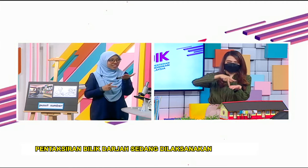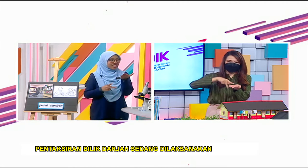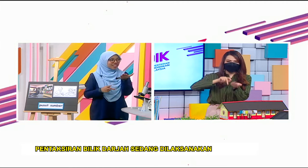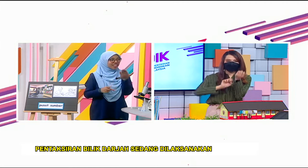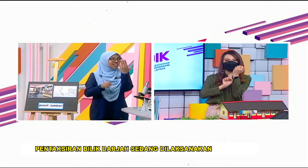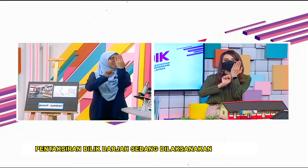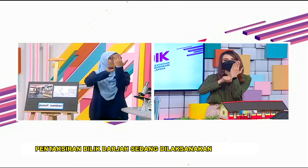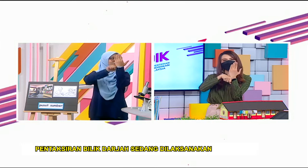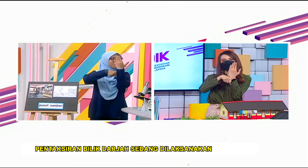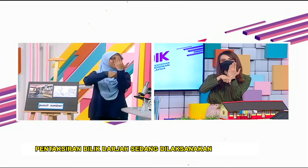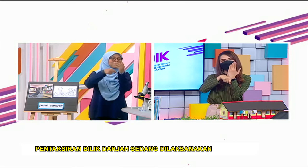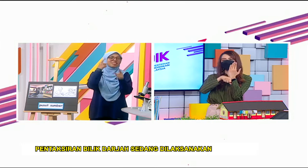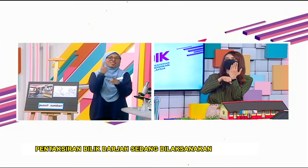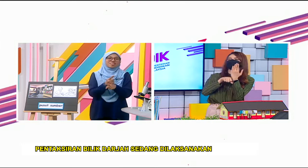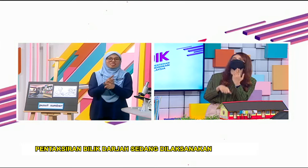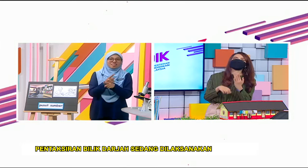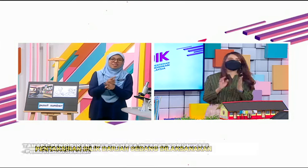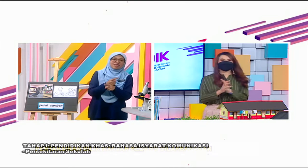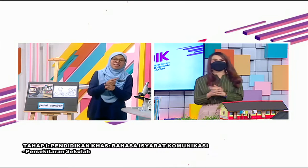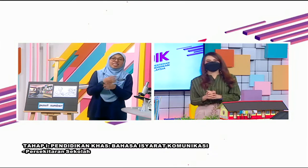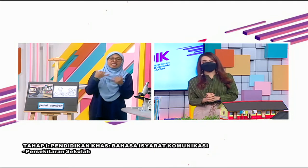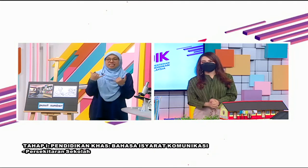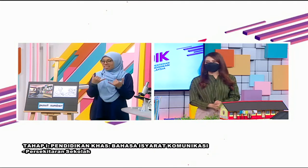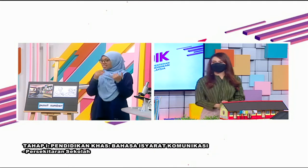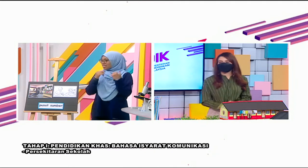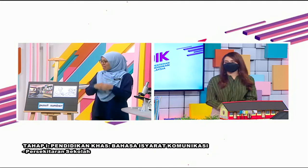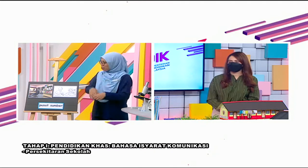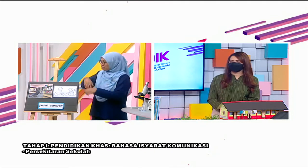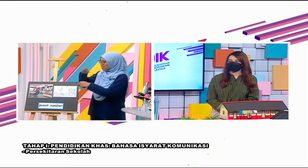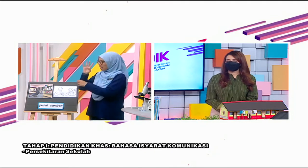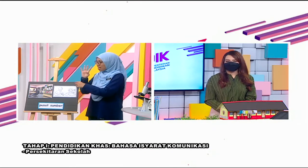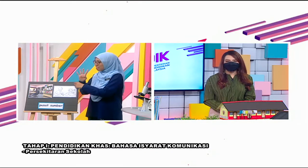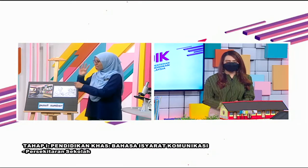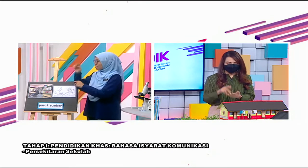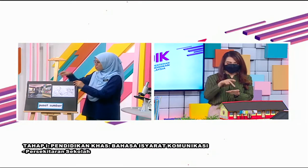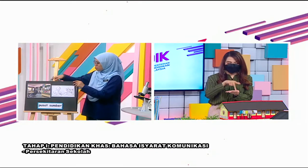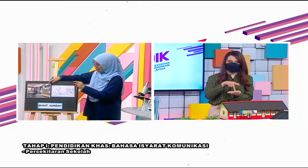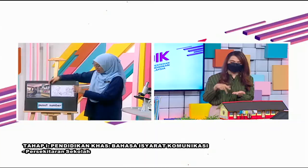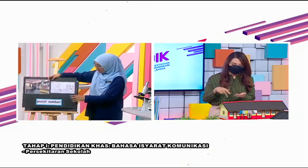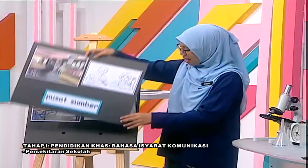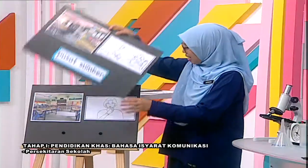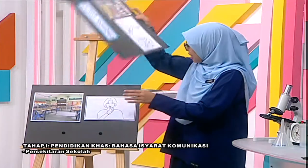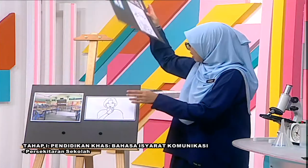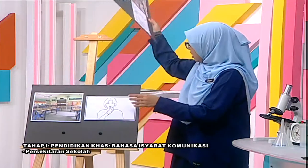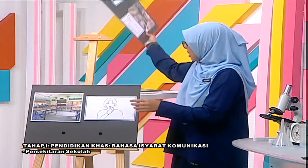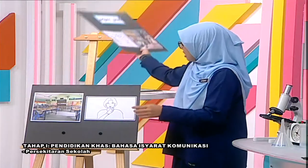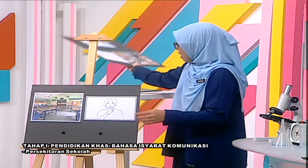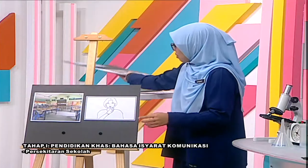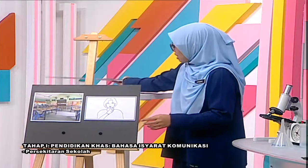Pusat sumber. Betul. Sekarang kita lihat pula yang keempat. Okey, okay.